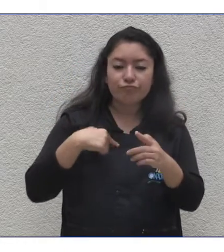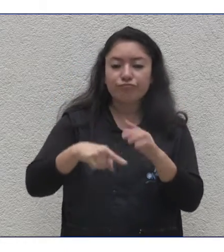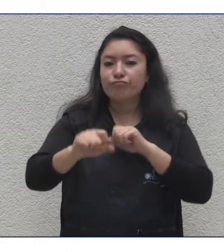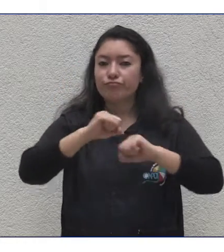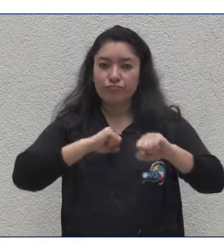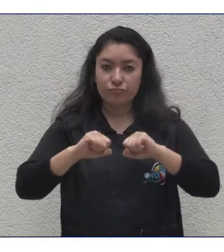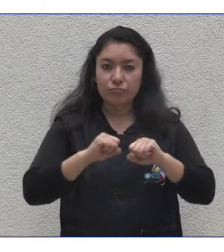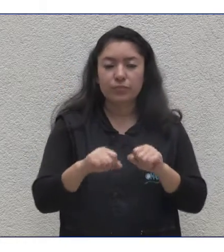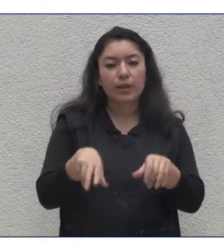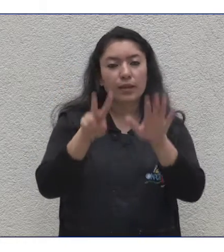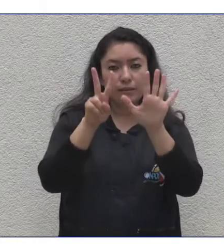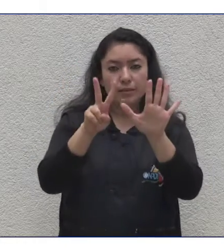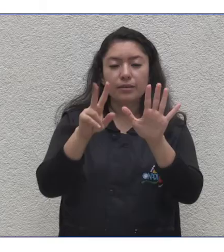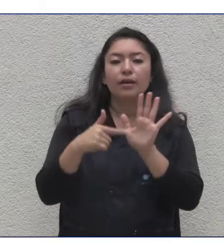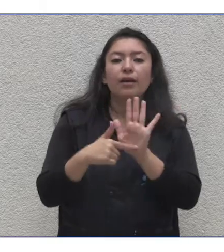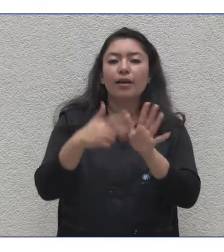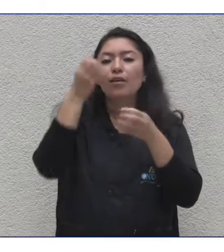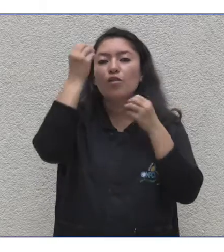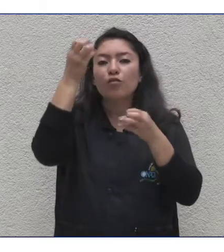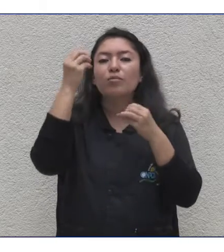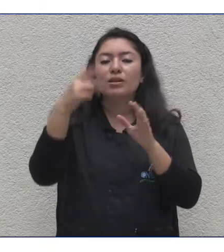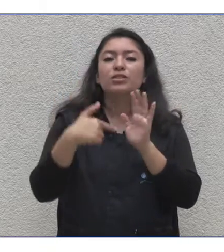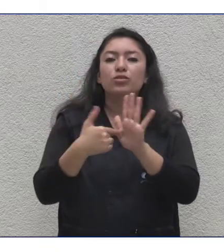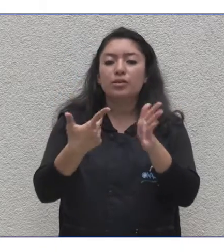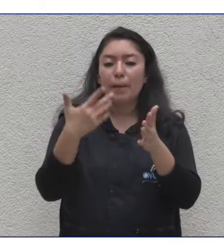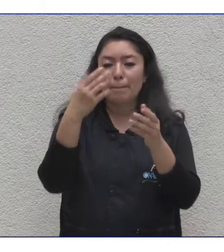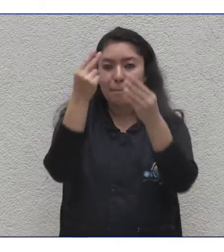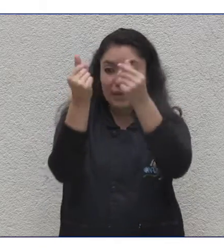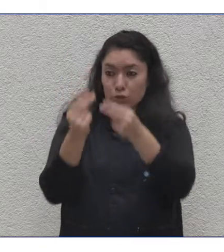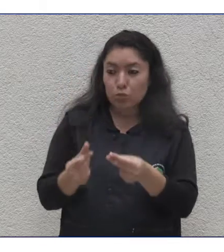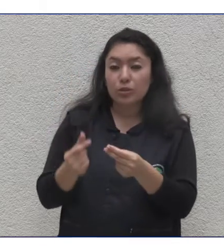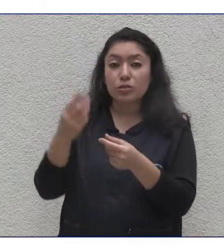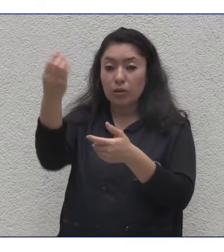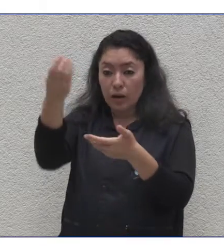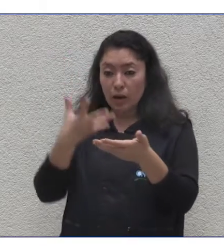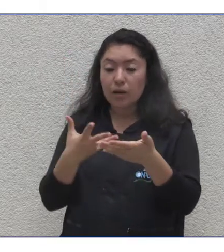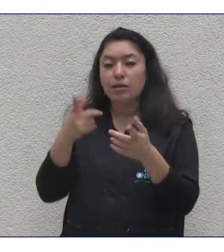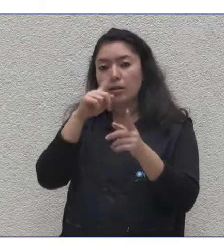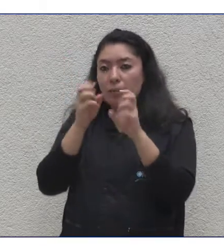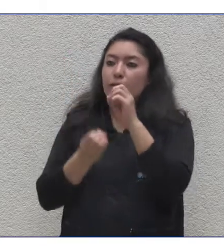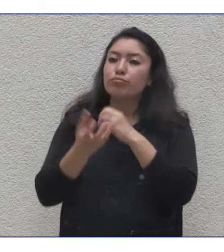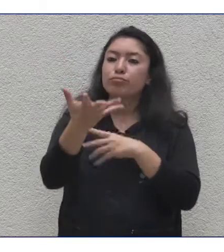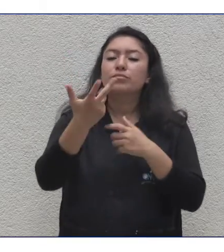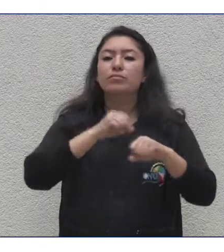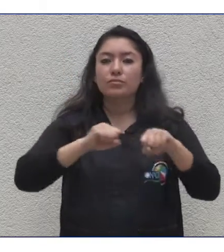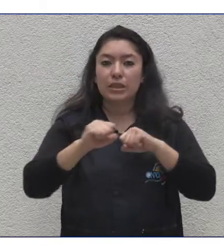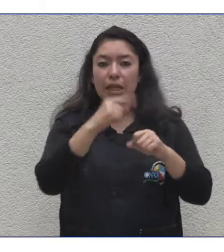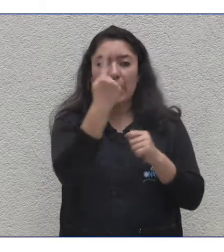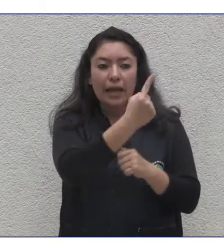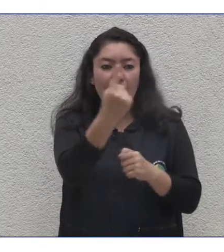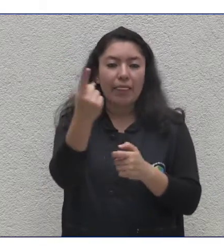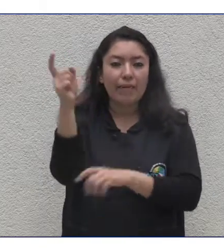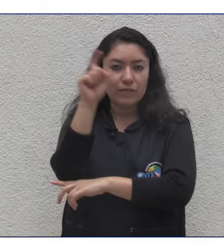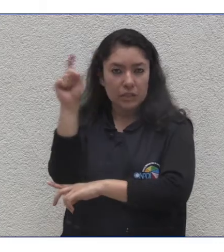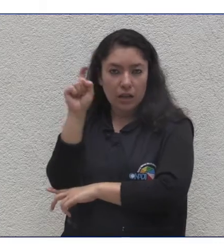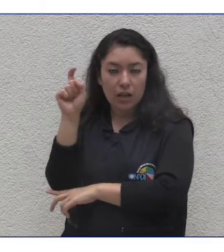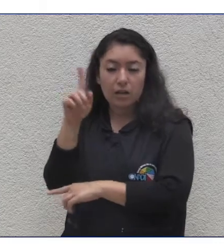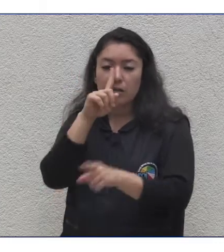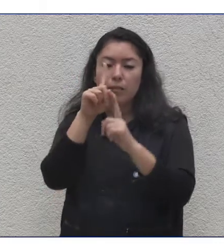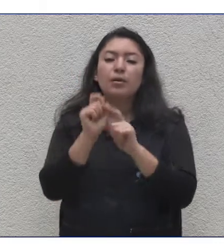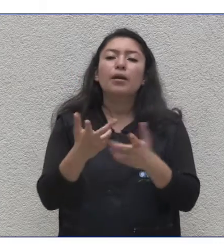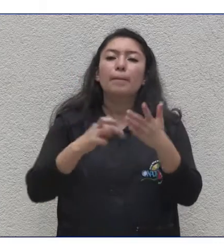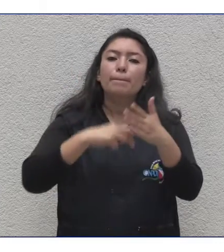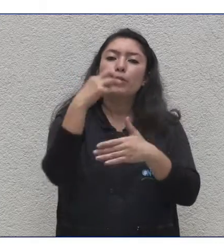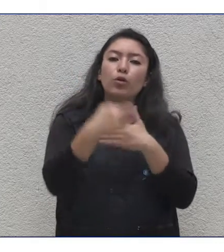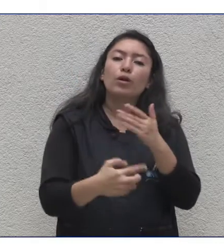operativos. 7. La información sobre el presupuesto de ingresos y egresos asignado para cada ejercicio fiscal, los